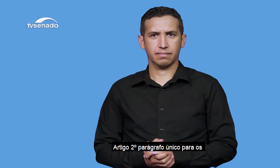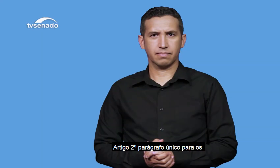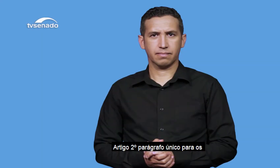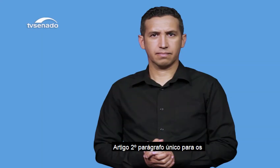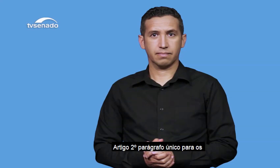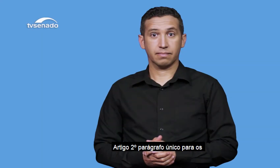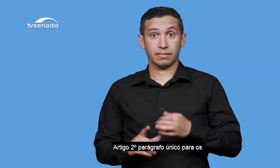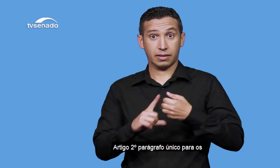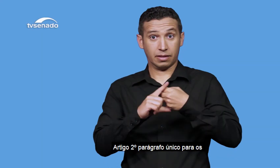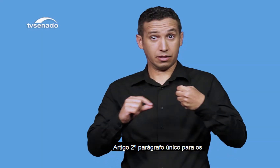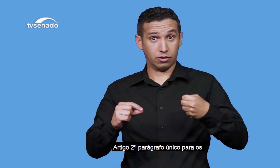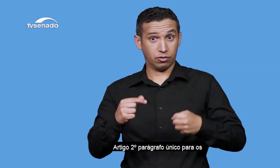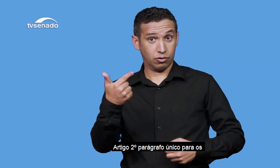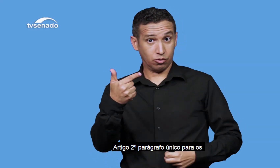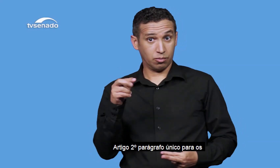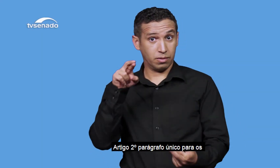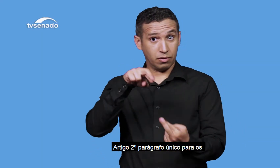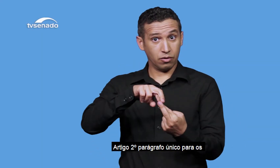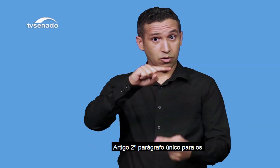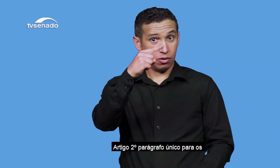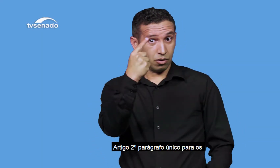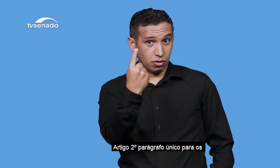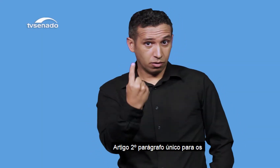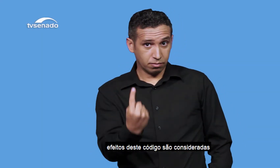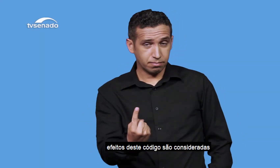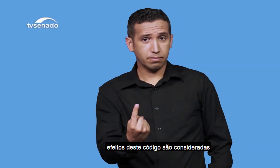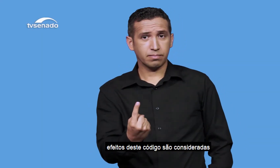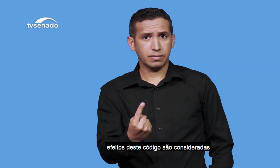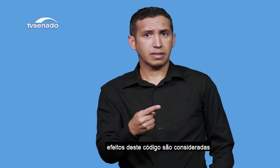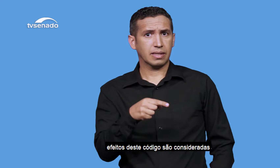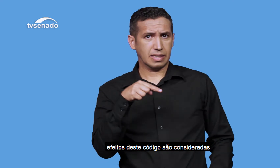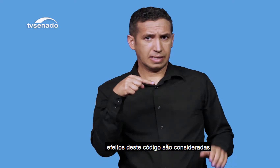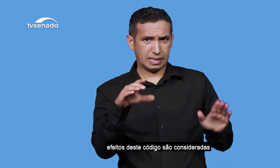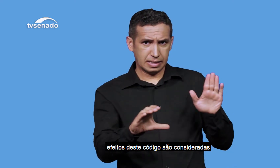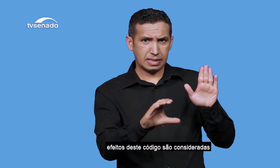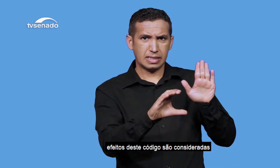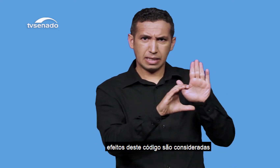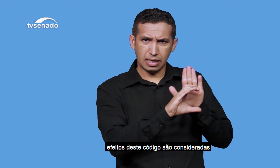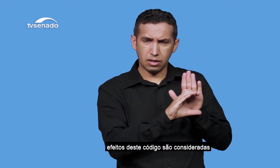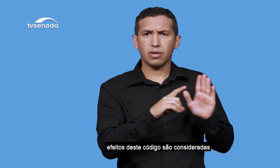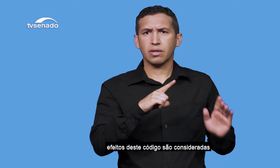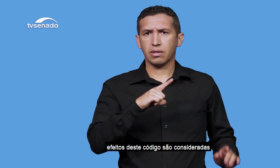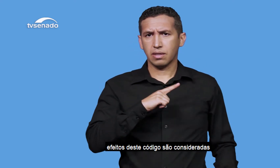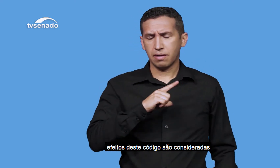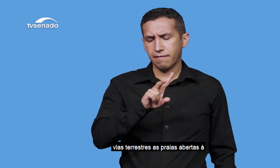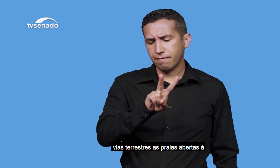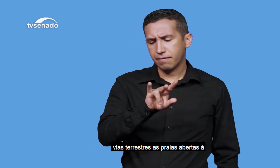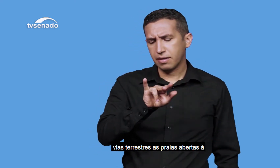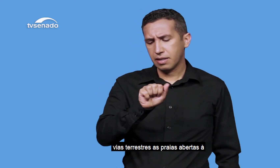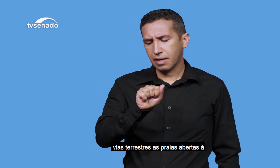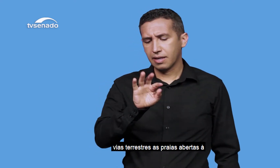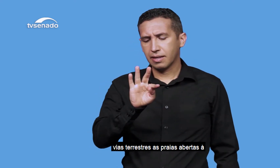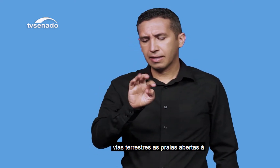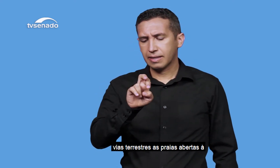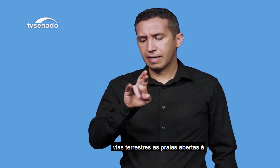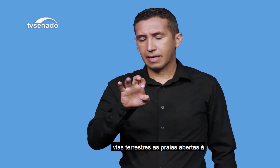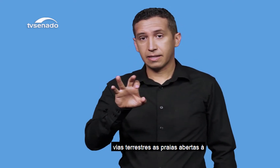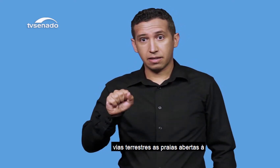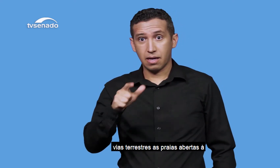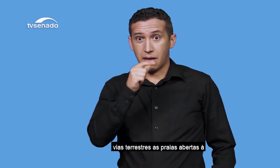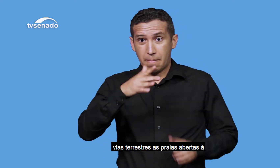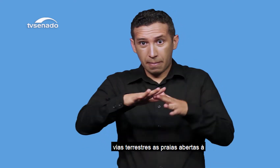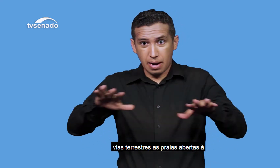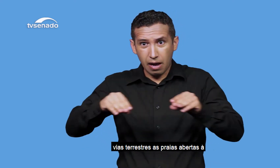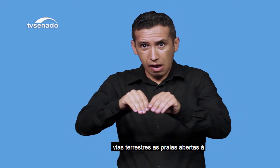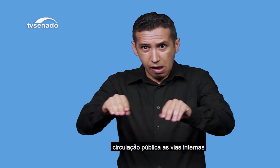artigo 2º parágrafo único para os efeitos deste código são consideradas vias terrestres as